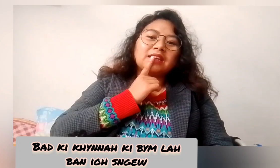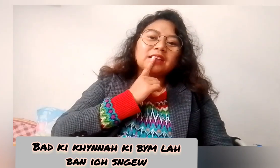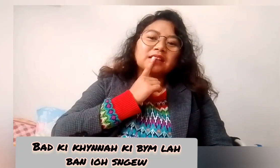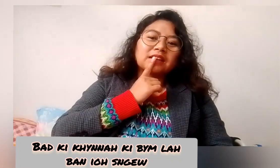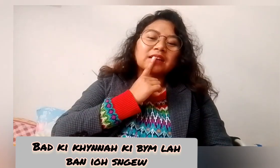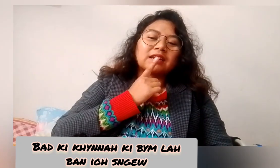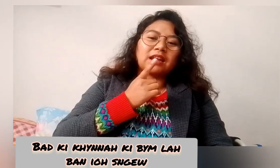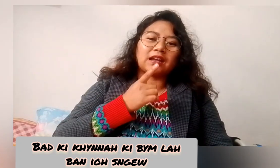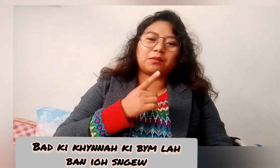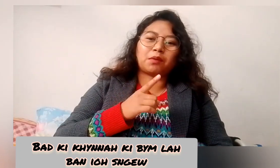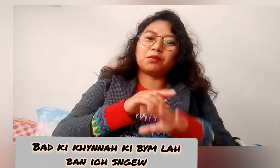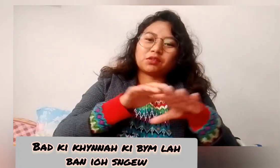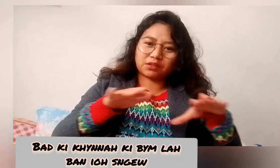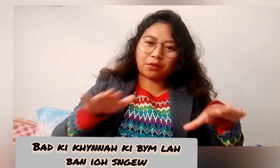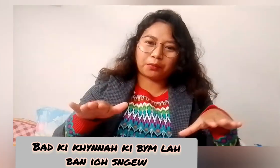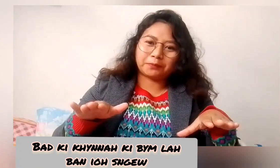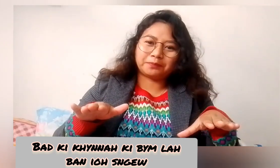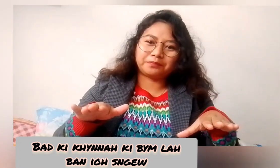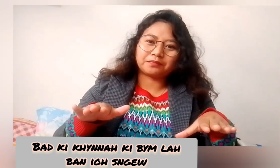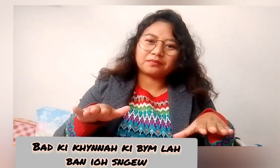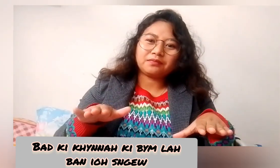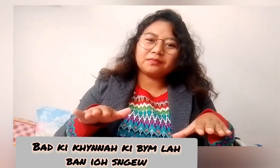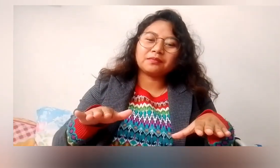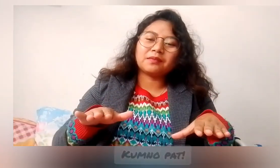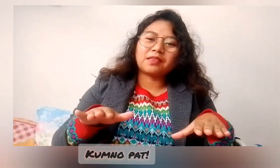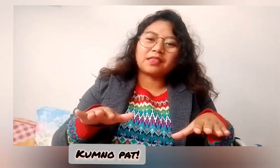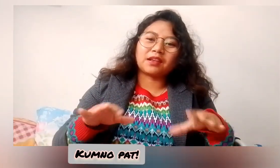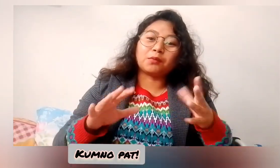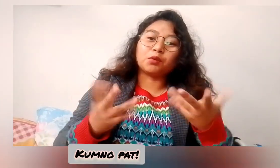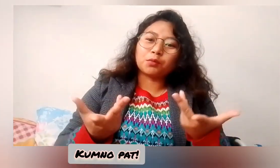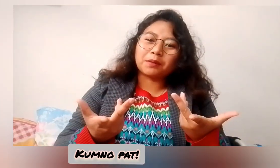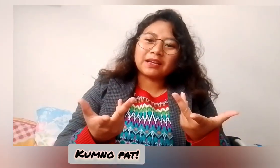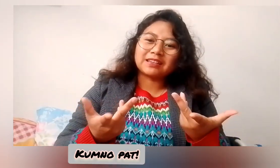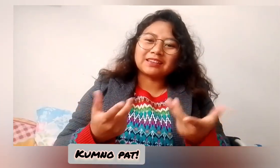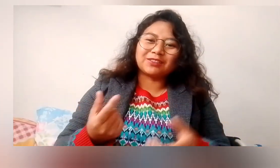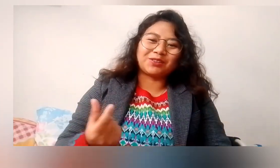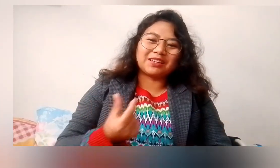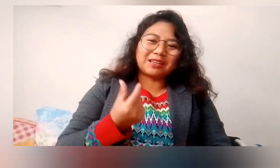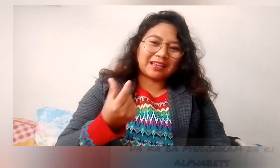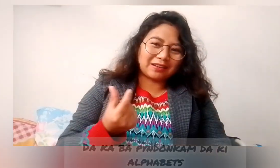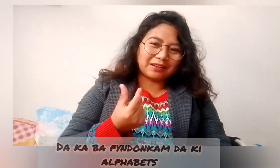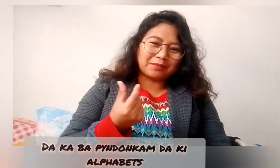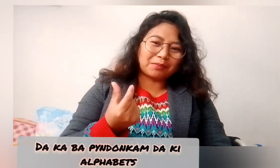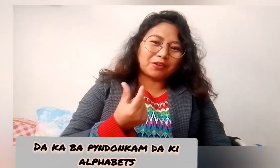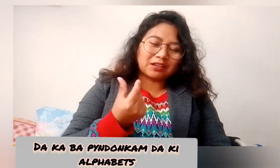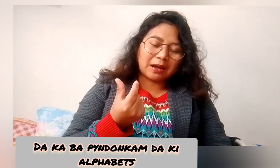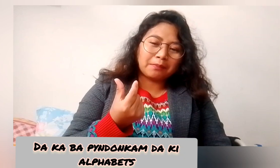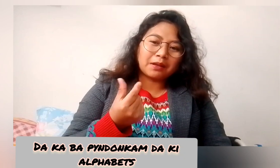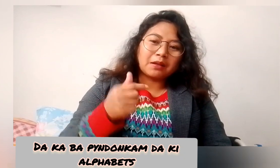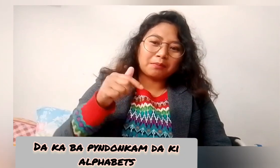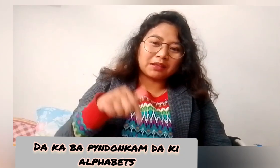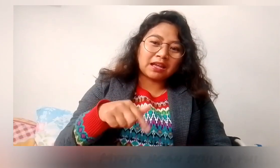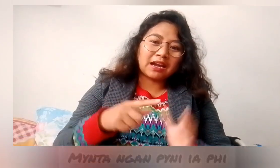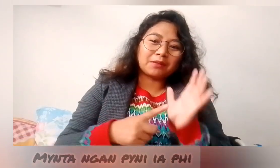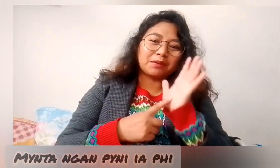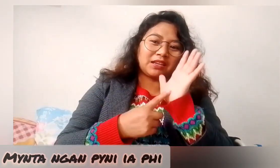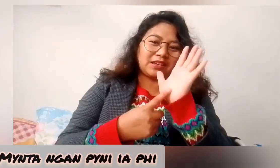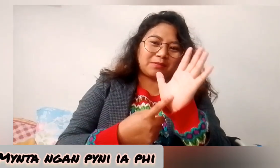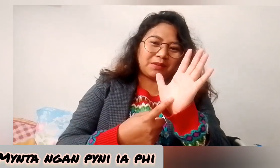bat khna kibamla ban Sngew. Kumno pan da ka ba nan kam da ki alphabet